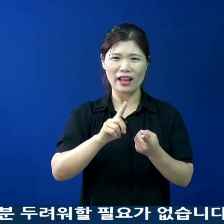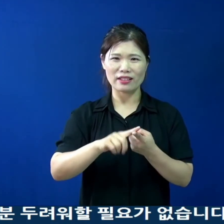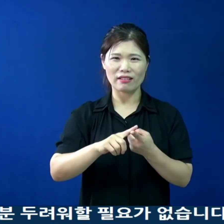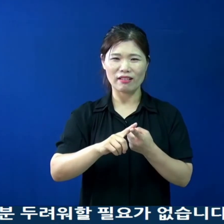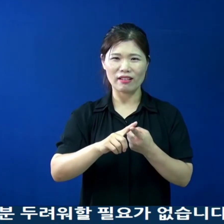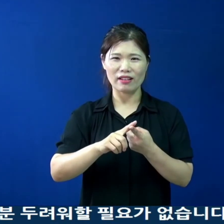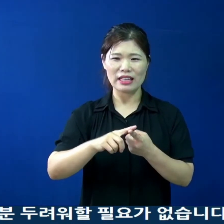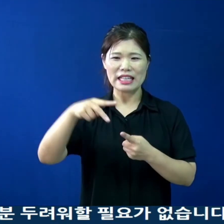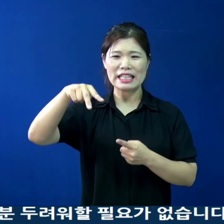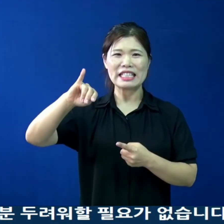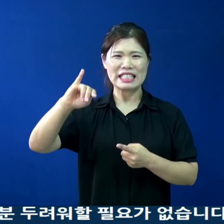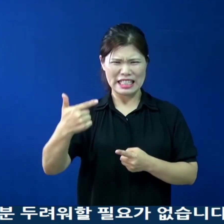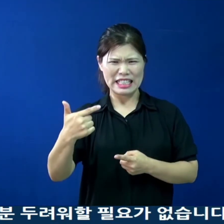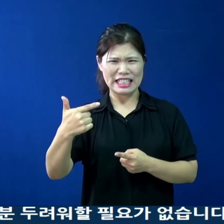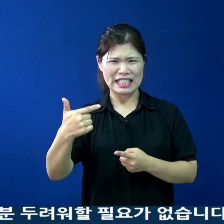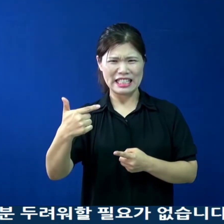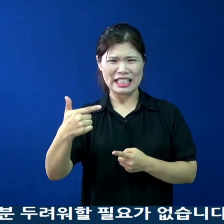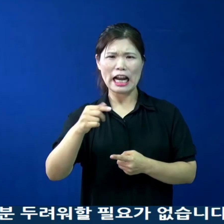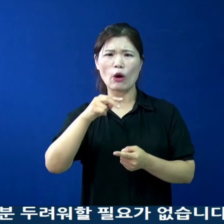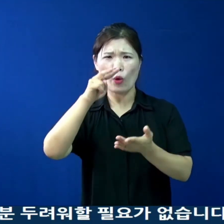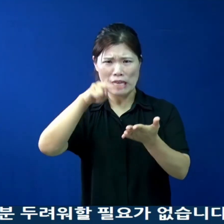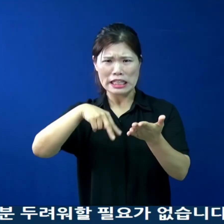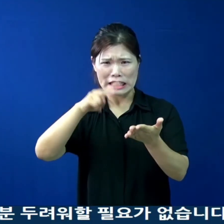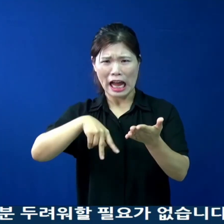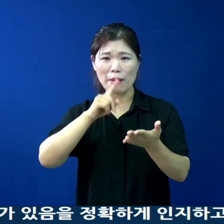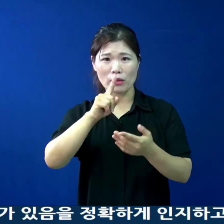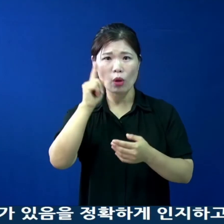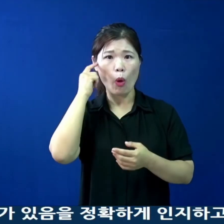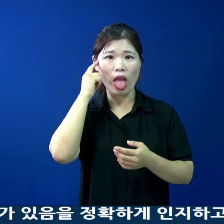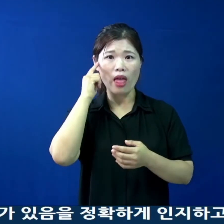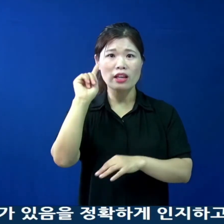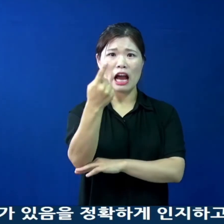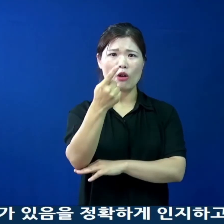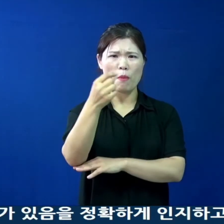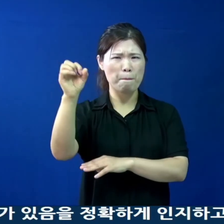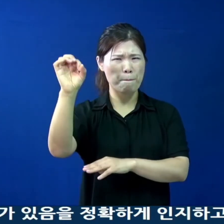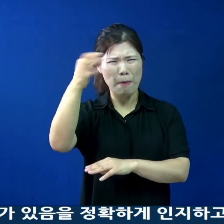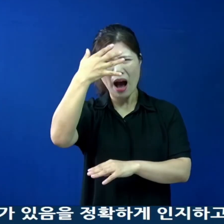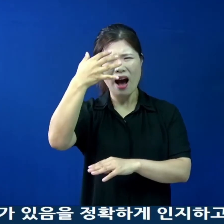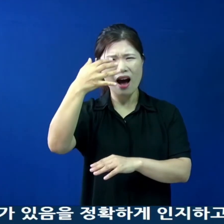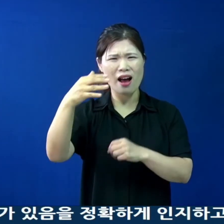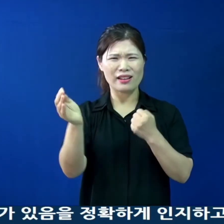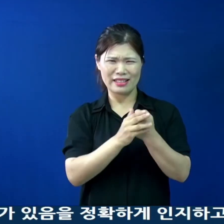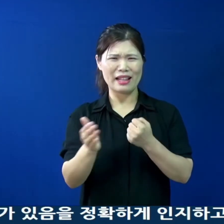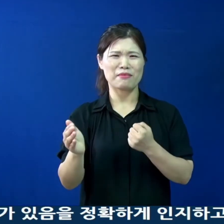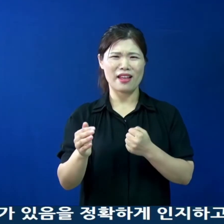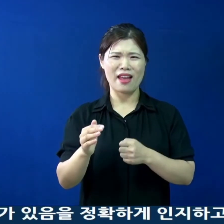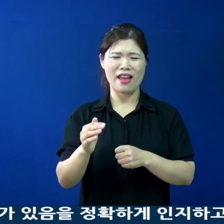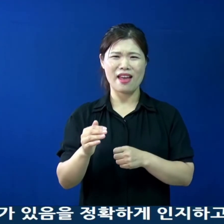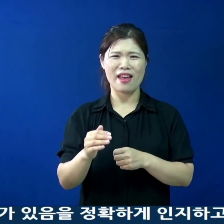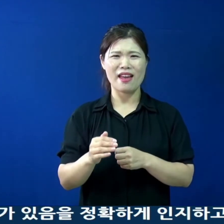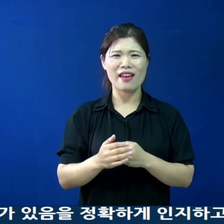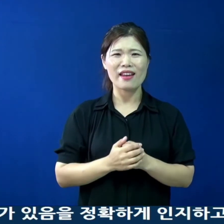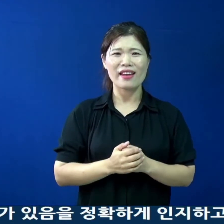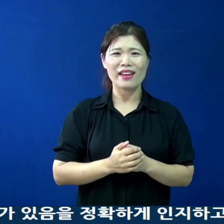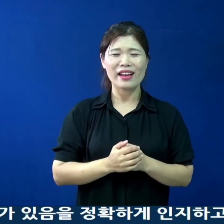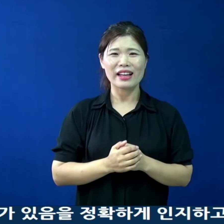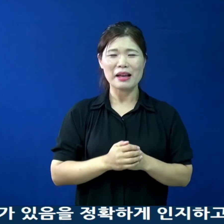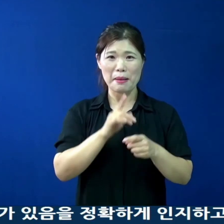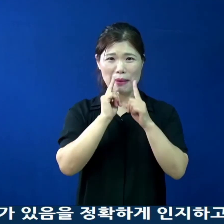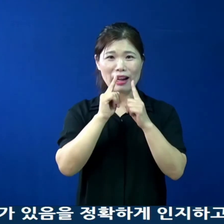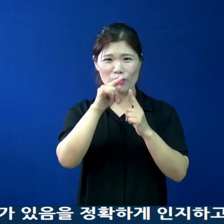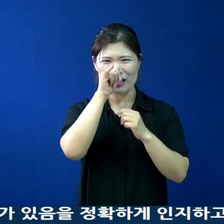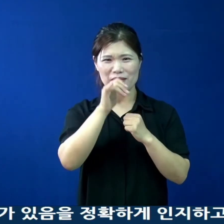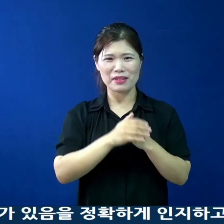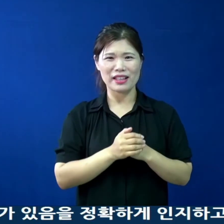읽는다. 야구의 신을 얘기하는 겁니다. 너무 야구를 잘하니까 이종범이라 쓰고 신이라 읽는다. 이걸 우리가 여러 가지 이제